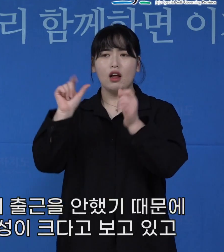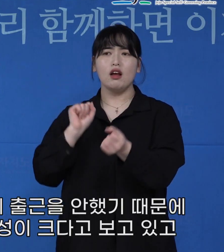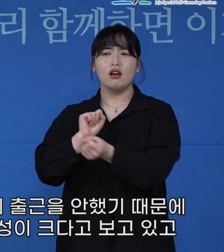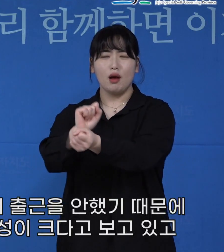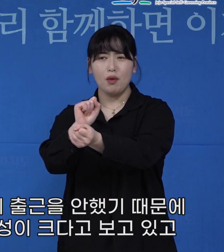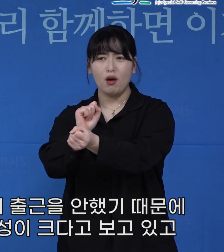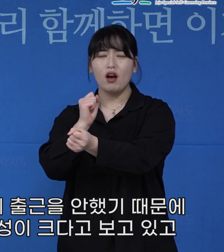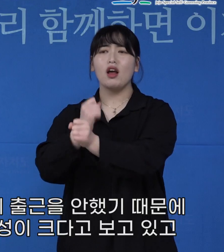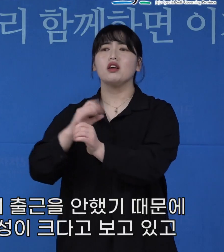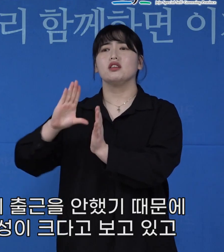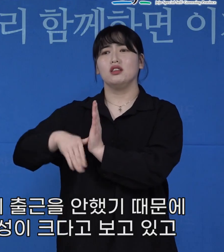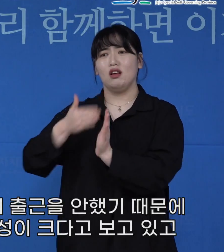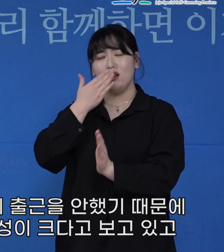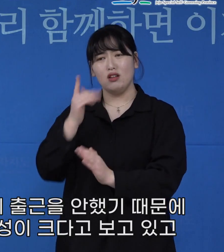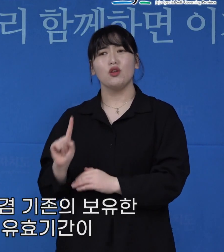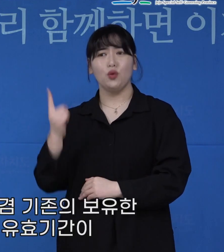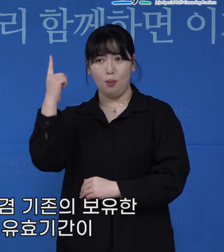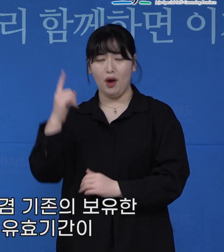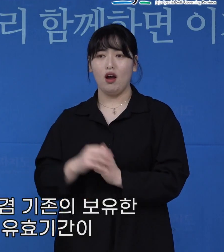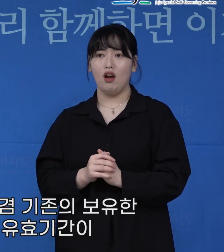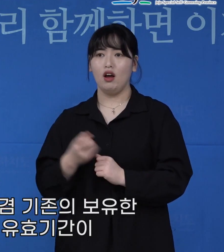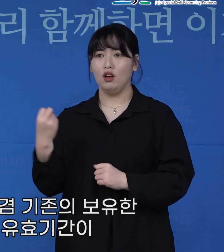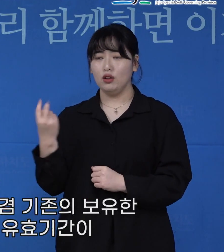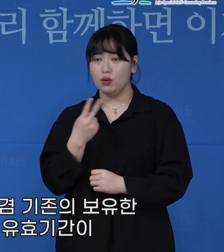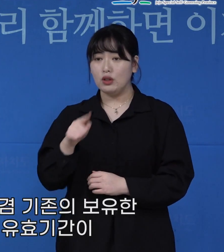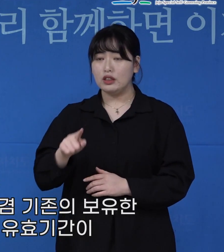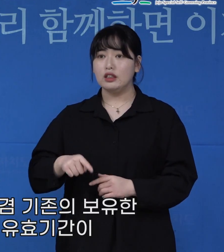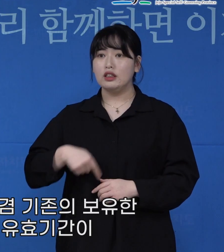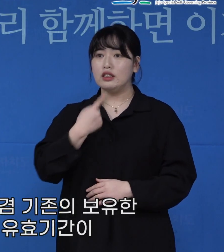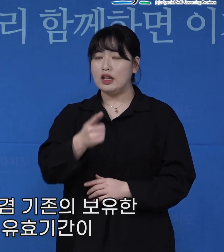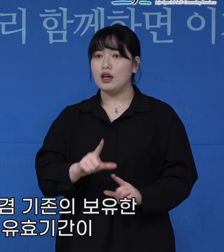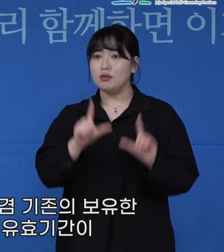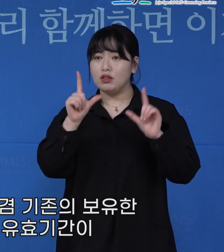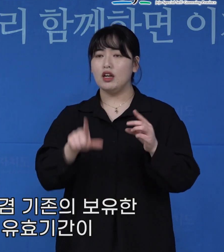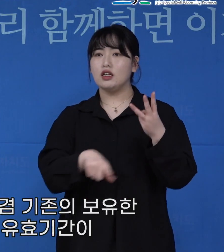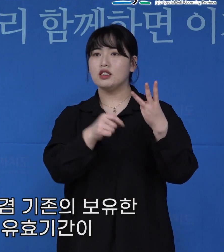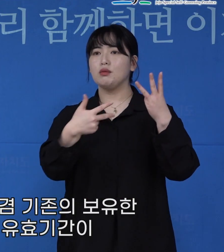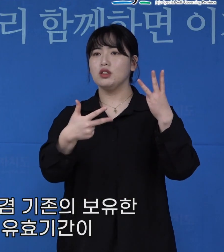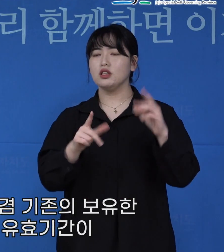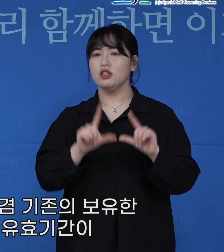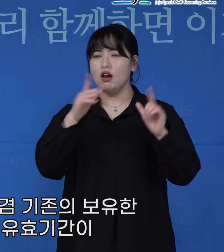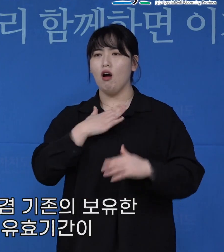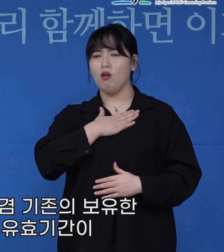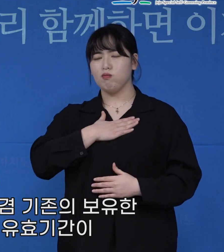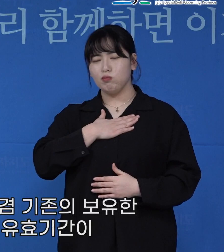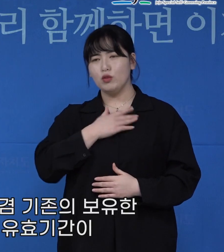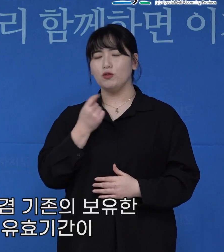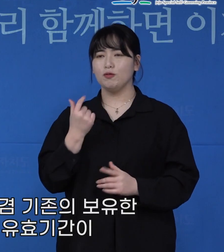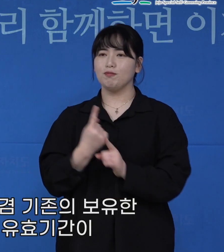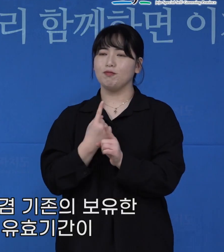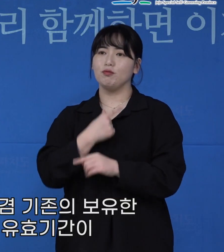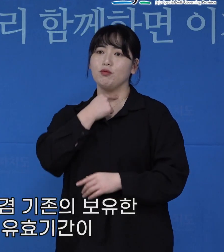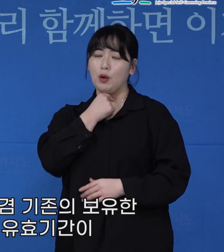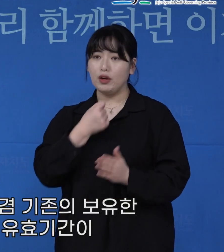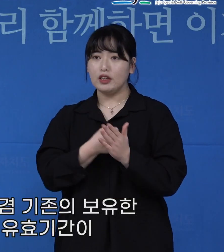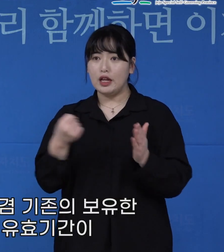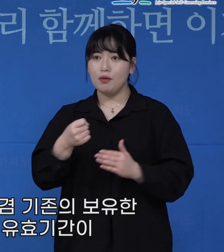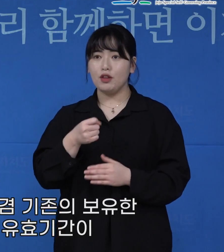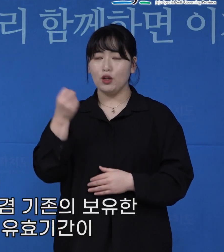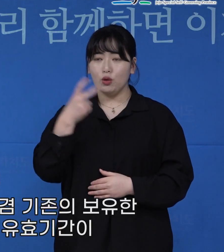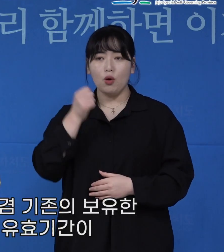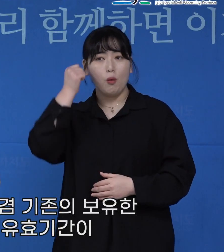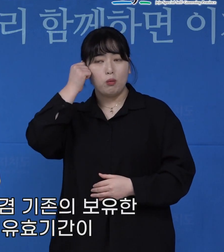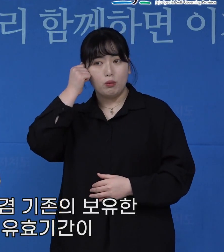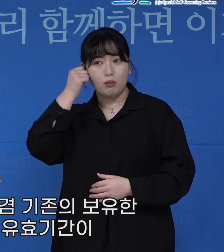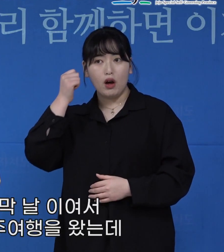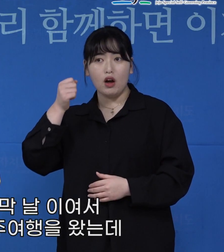가능성이 크다고 보고 있고, 그 다음 날 기분 전환 겸 기존에 보유한 숙박업소 포인트